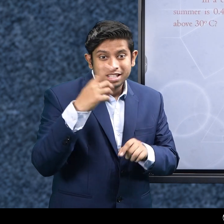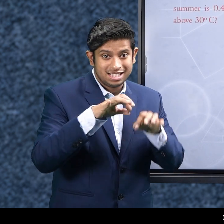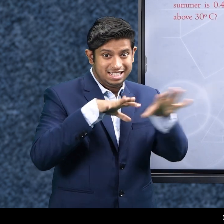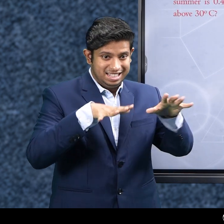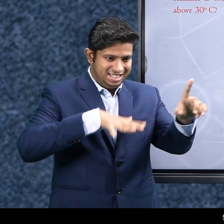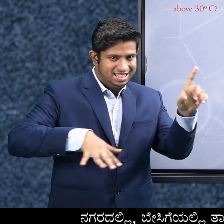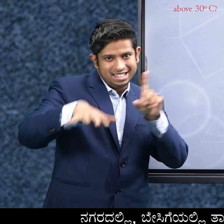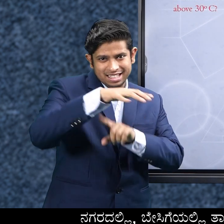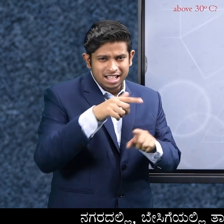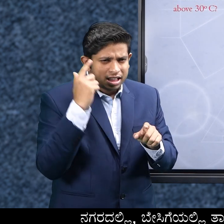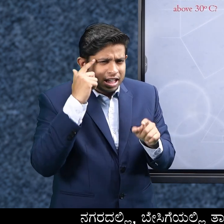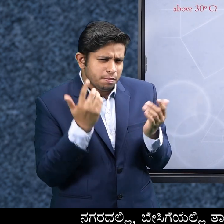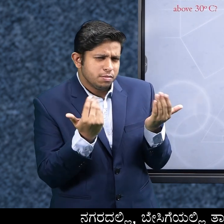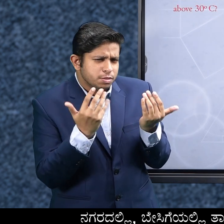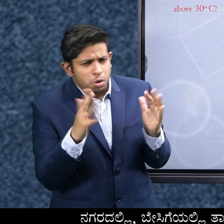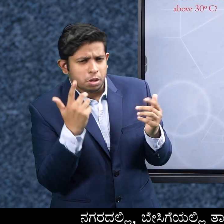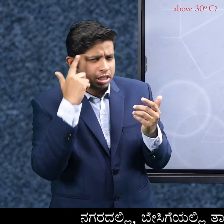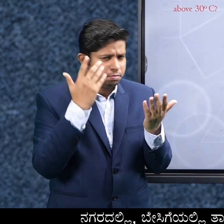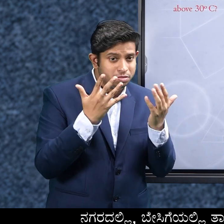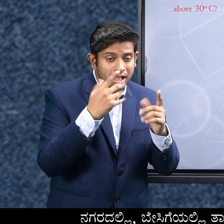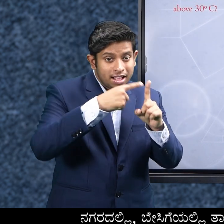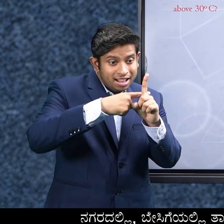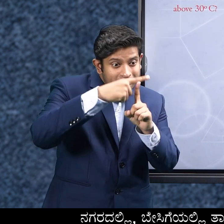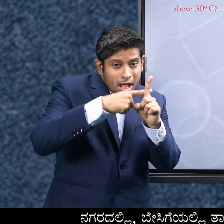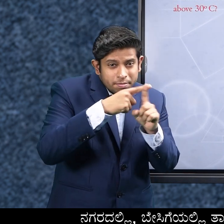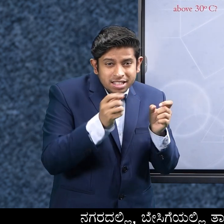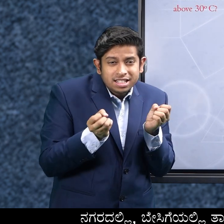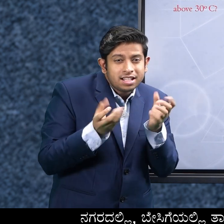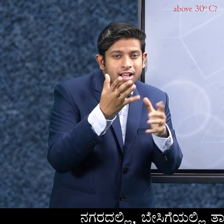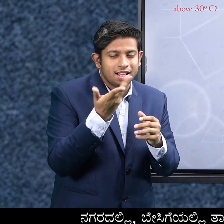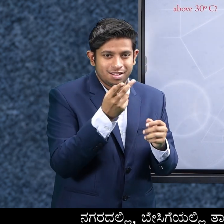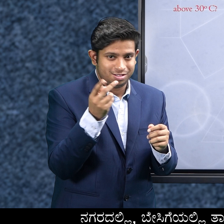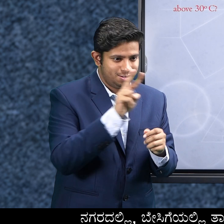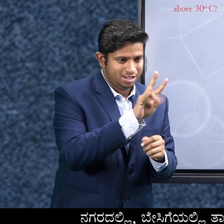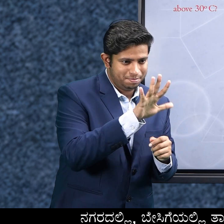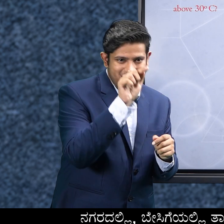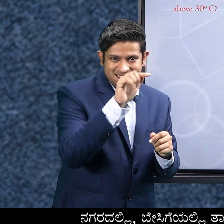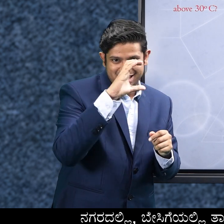ಉದಾಹರಣೆ 1. ನಗರದಲ್ಲಿ ಬೇಸಿಗೆಯಲ್ಲಿ ತಾಪಮಾನವು 25 ಡಿಗ್ರಿ ಸೆಲ್ಸಿಯಸ್ ಮತ್ತು 30 ಡಿಗ್ರಿ ಸೆಲ್ಸಿಯಸ್ ನಡುವೆ ಇರುವ